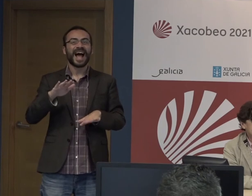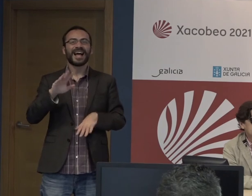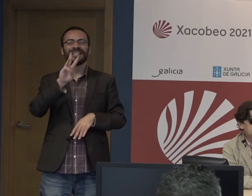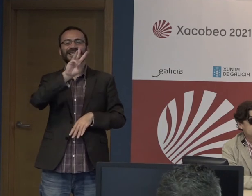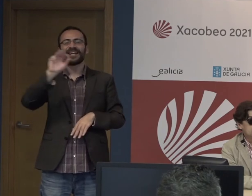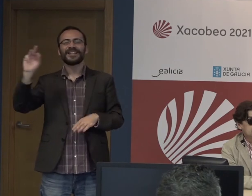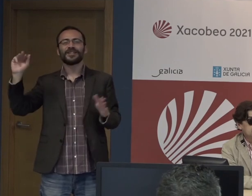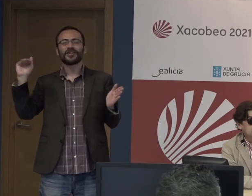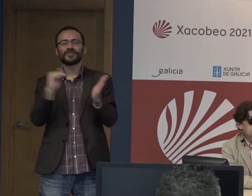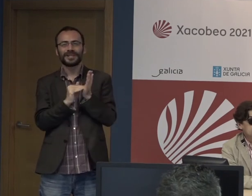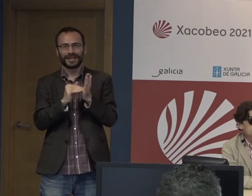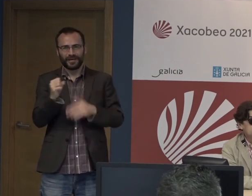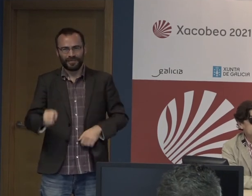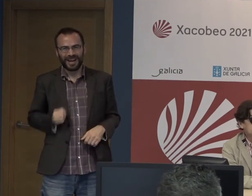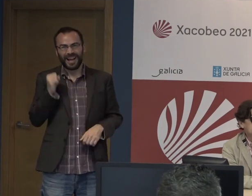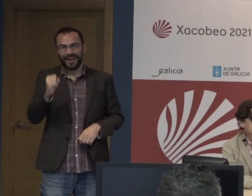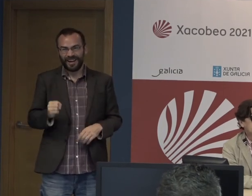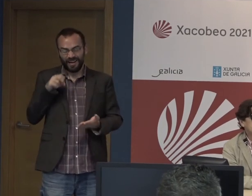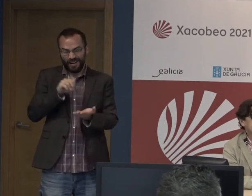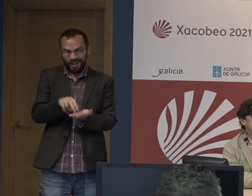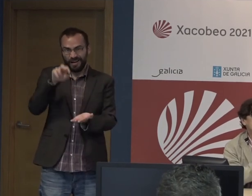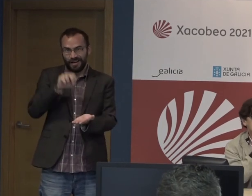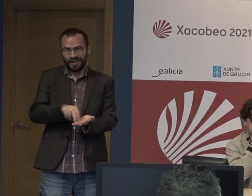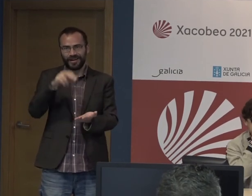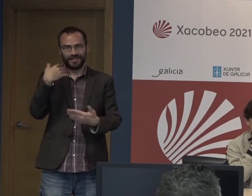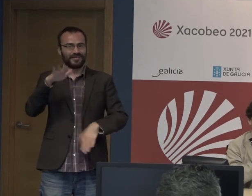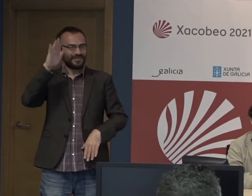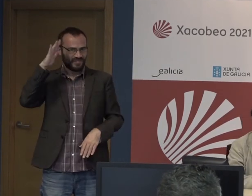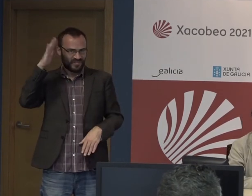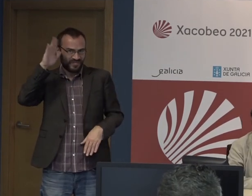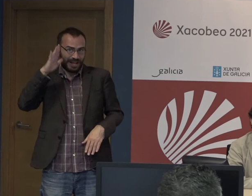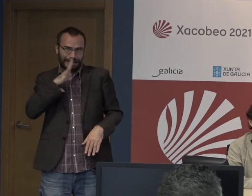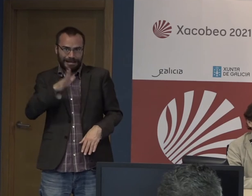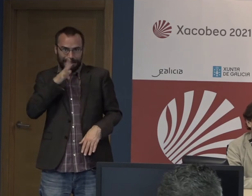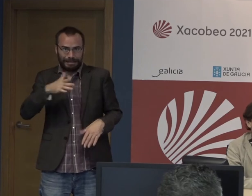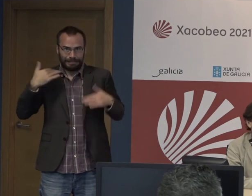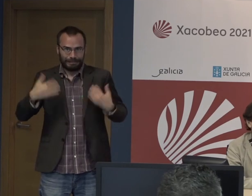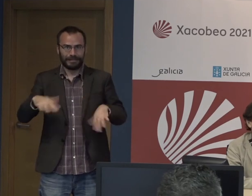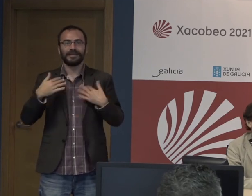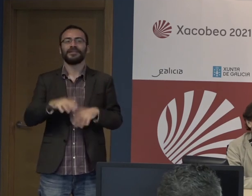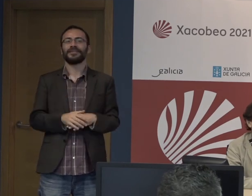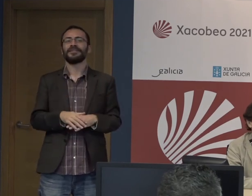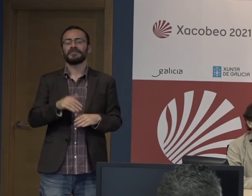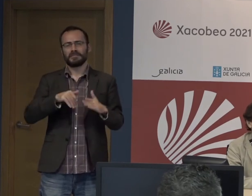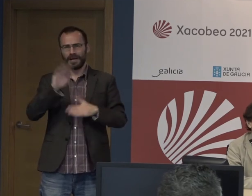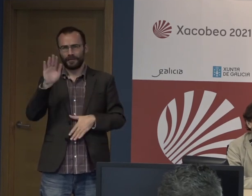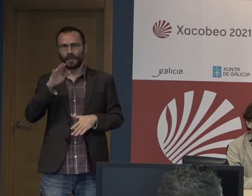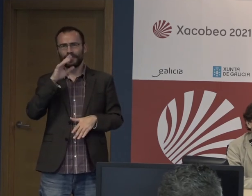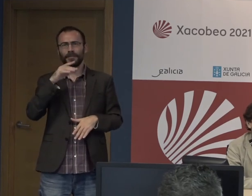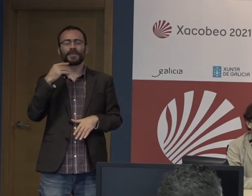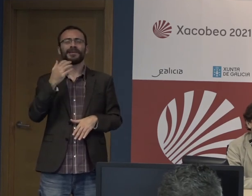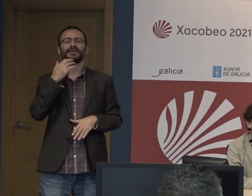300.000, que recogía la Compostela. 300.000, que son muchos más. Y ya tenemos peregrinos este año